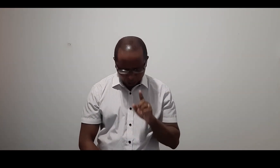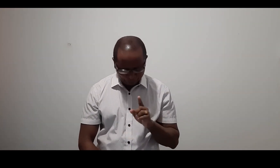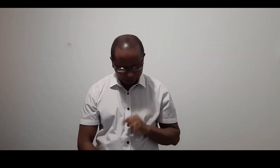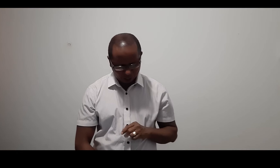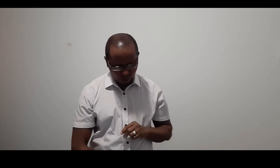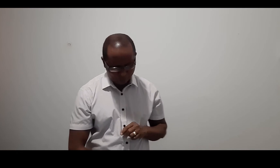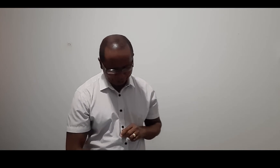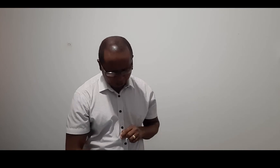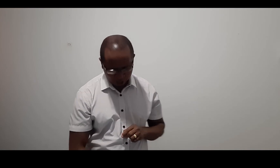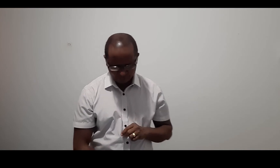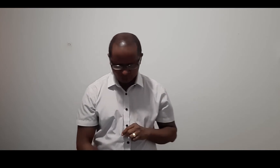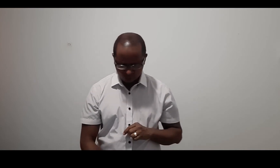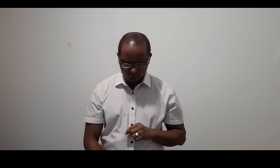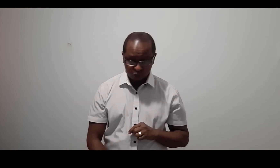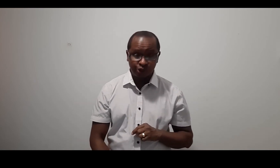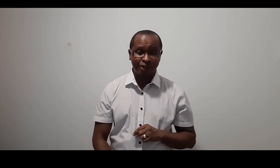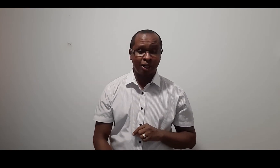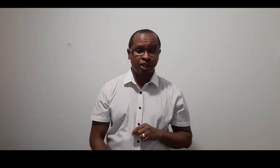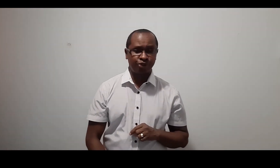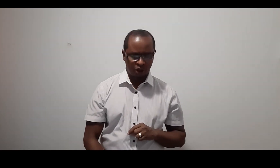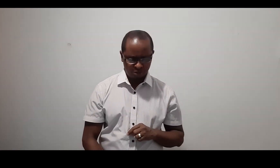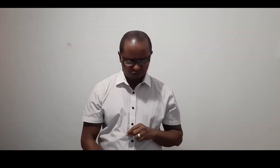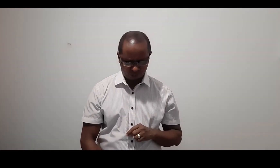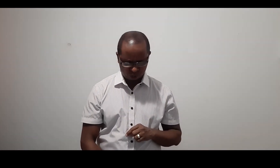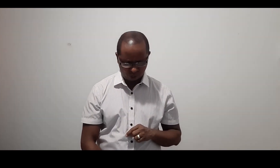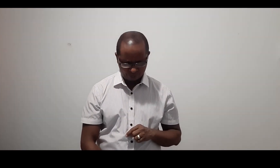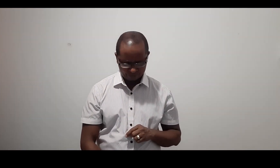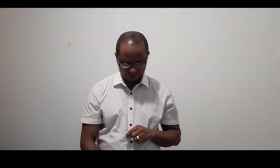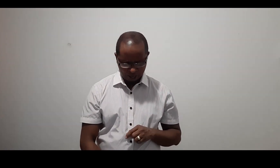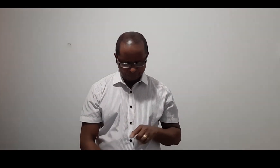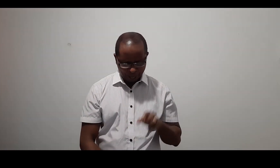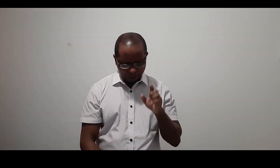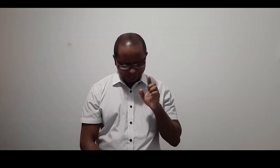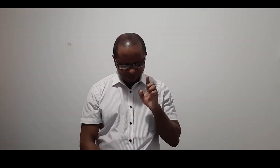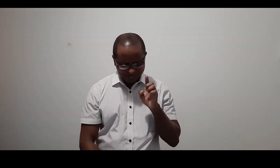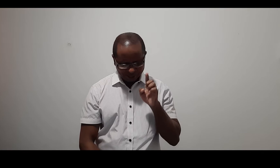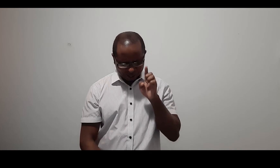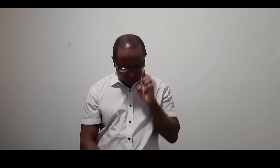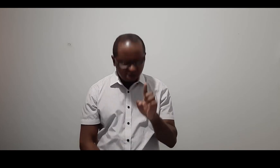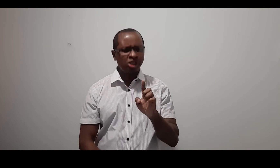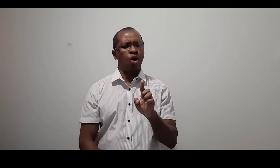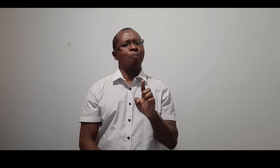ary petera koa amy petera voalohany toko fahatelo andinin'ny fahadimbiny folo de zao manamasinany kristy ao